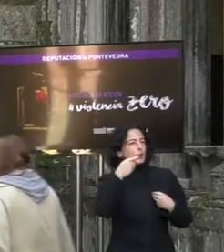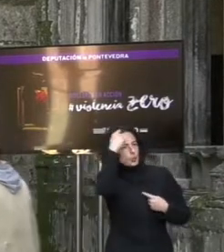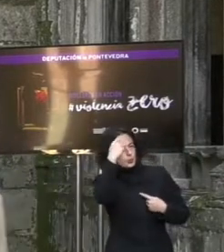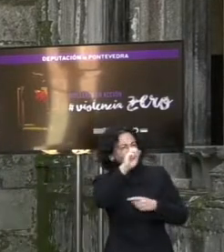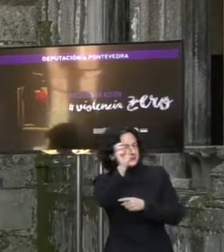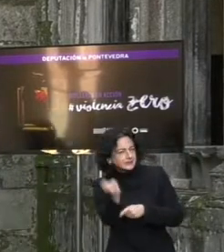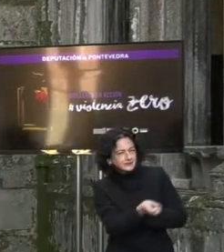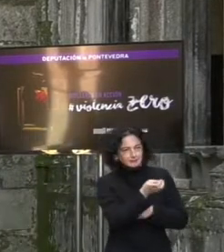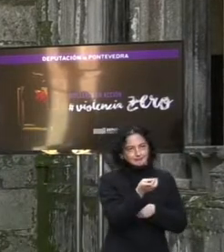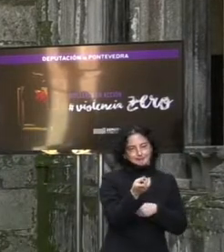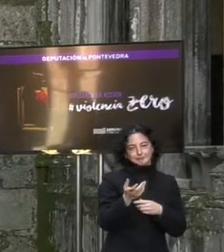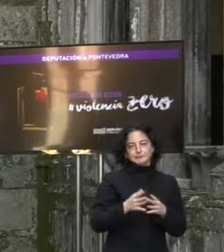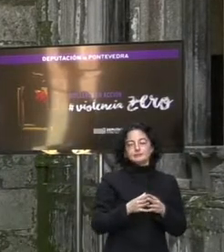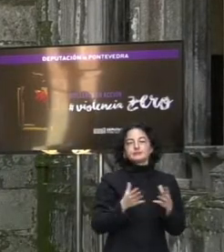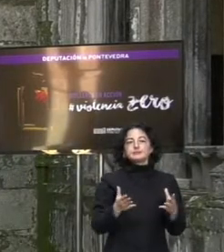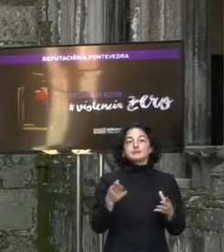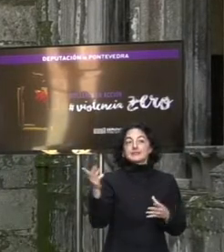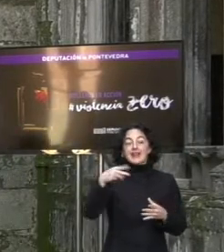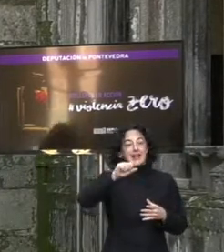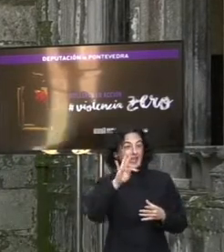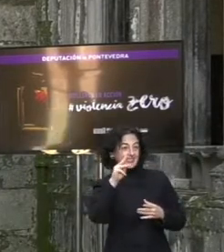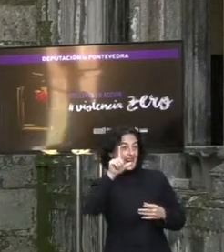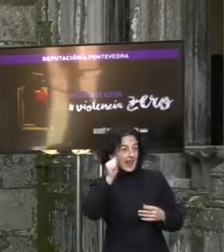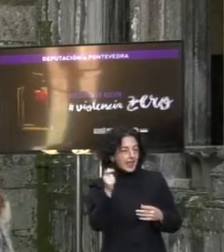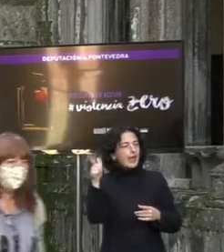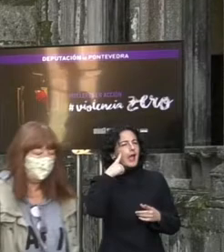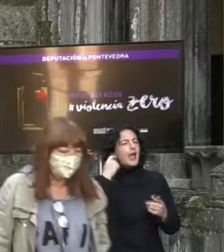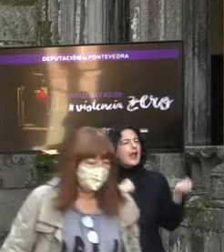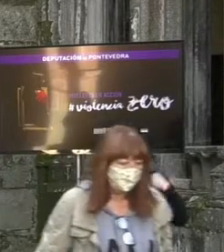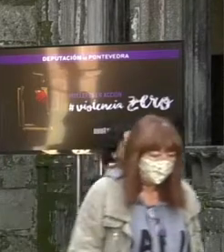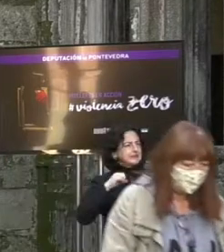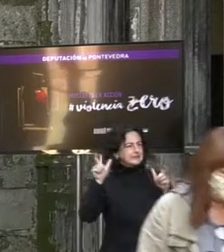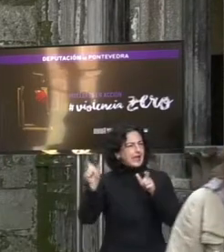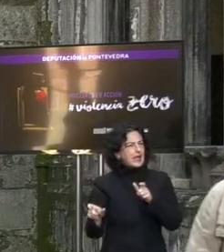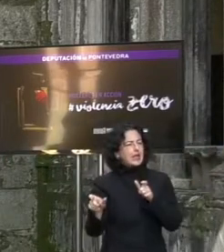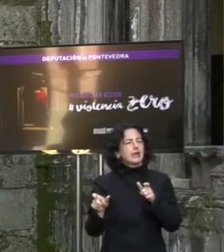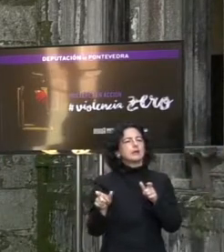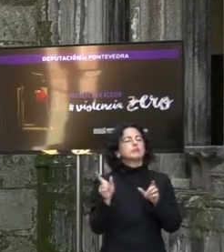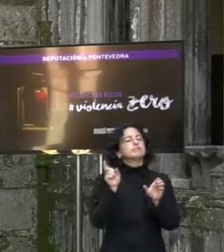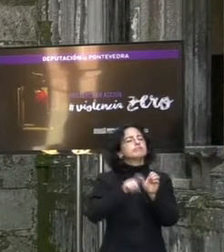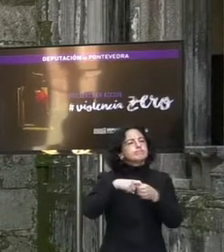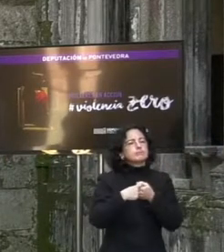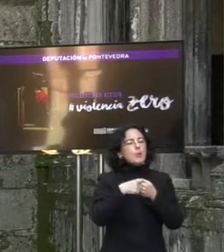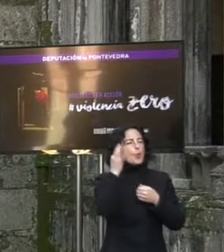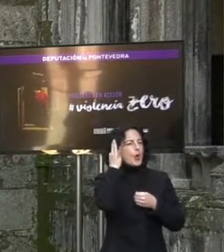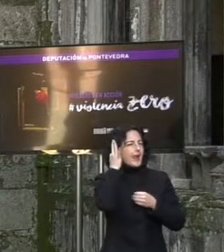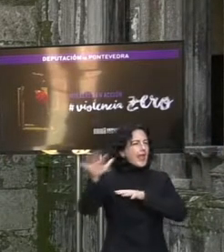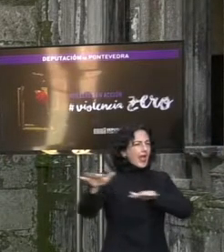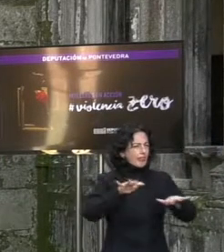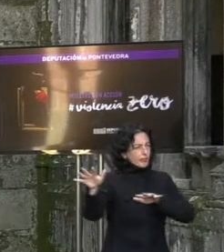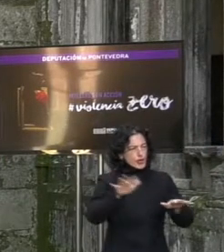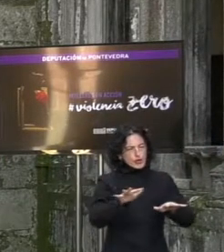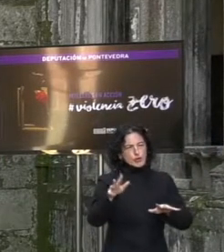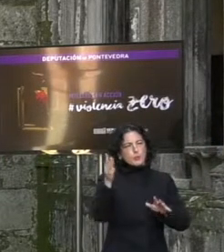que a caracteriza. Nakla é unha das artistas que participará no programa Mulleres en Acción Violencia